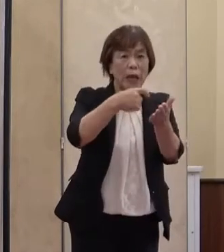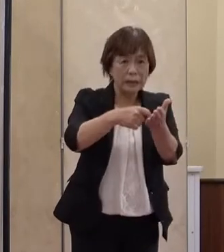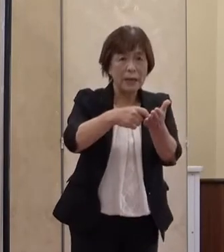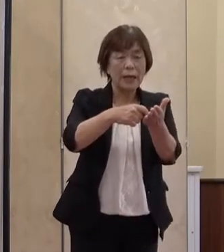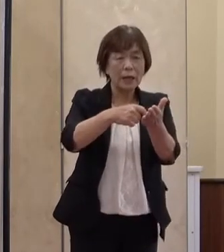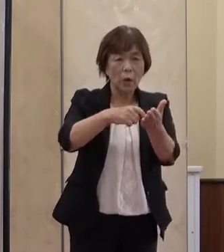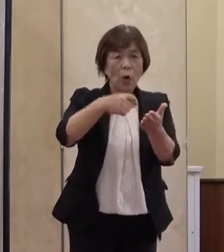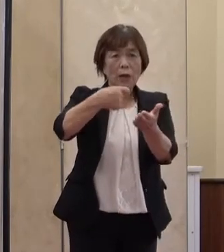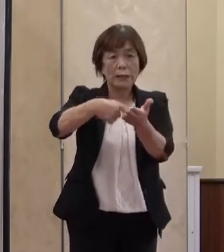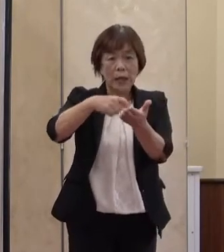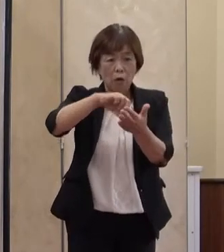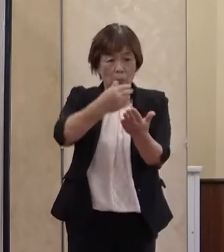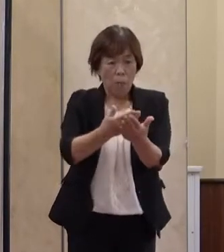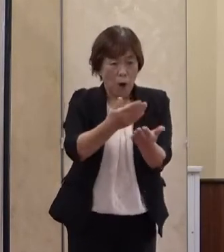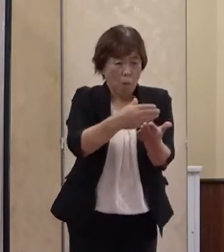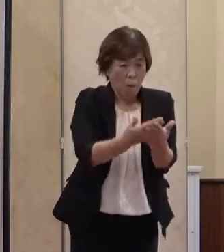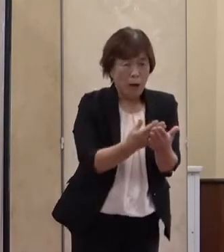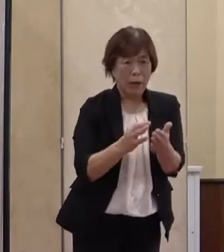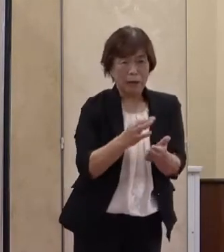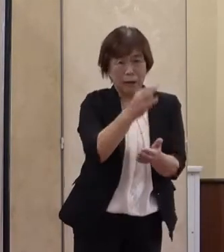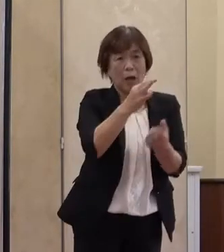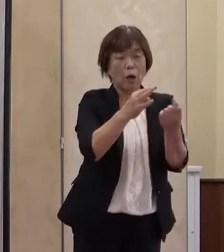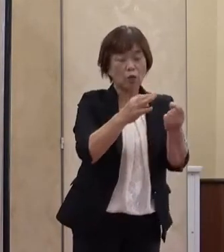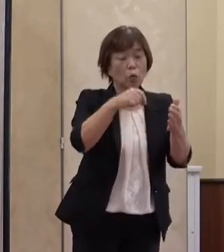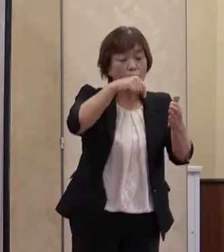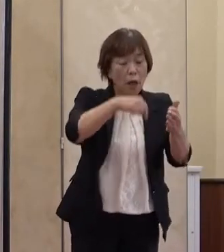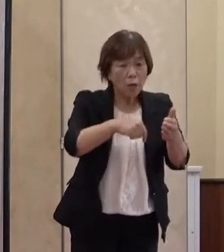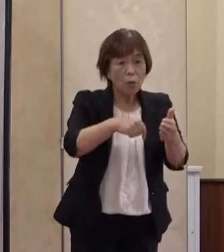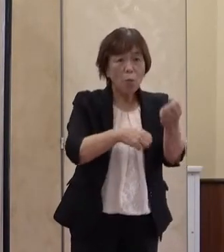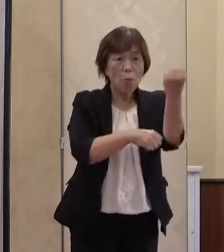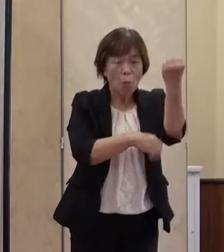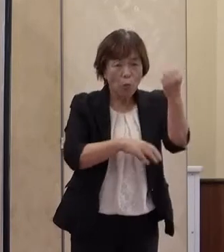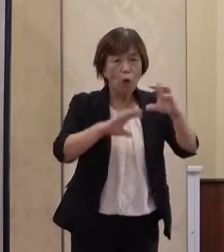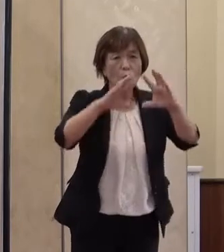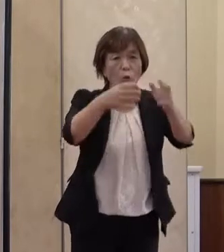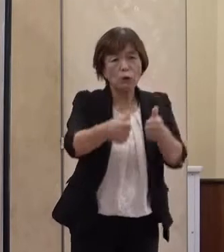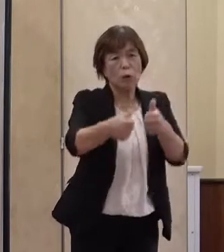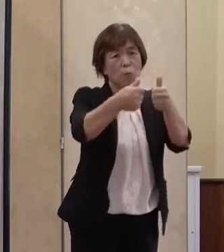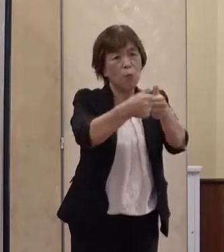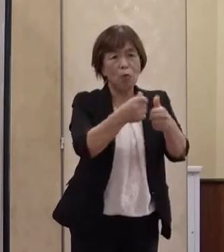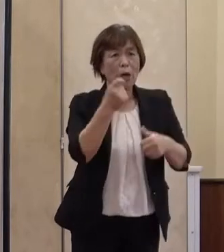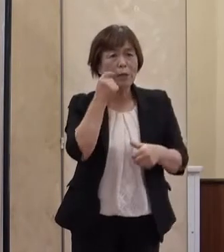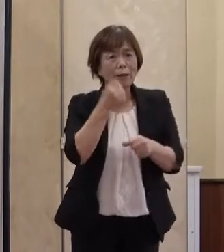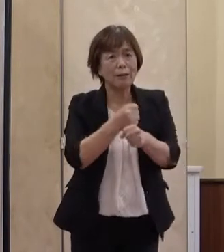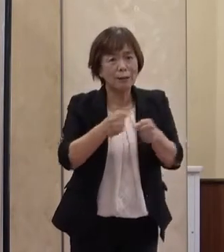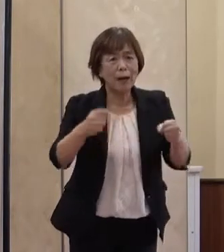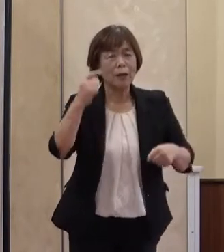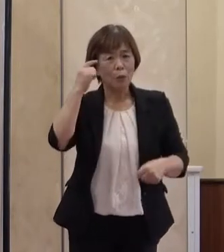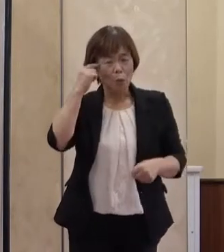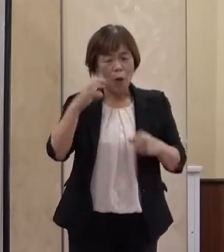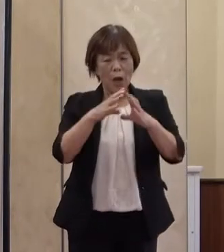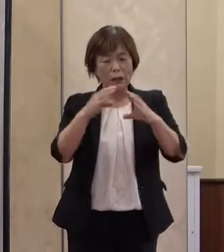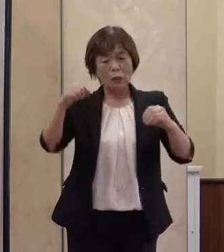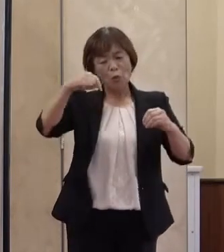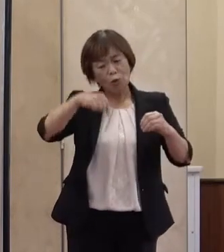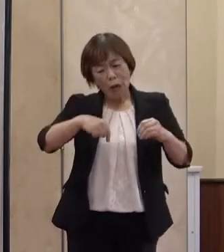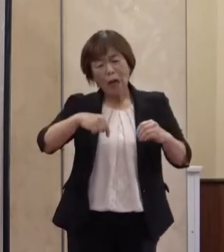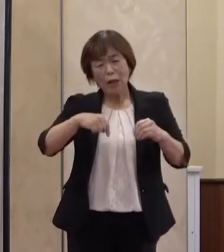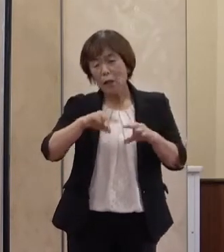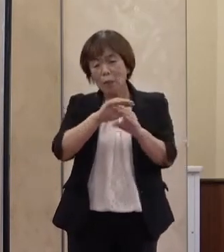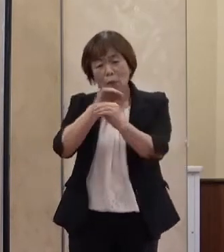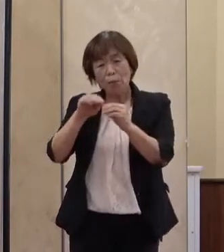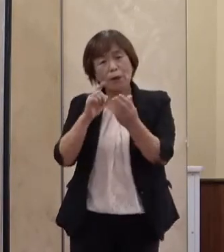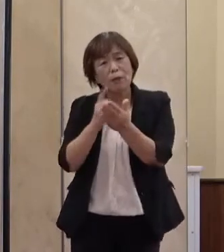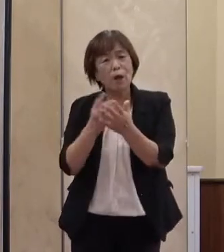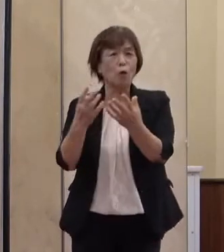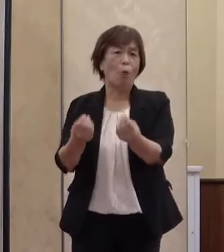税の状況の中で国際金融都市を目指せるとは僕はなかなか思わないので、日本の中で言ってるだけっていうふうに終わっちゃうから、やっぱりそこ